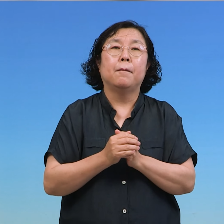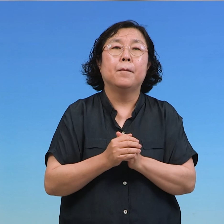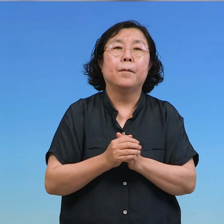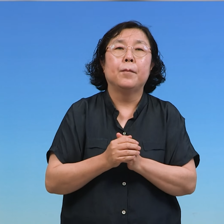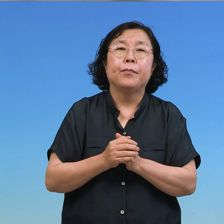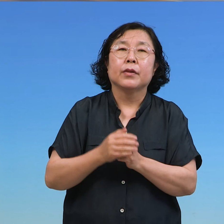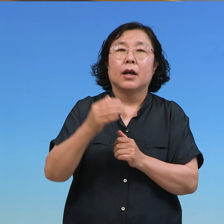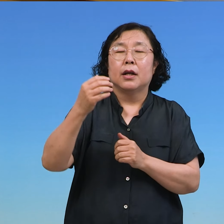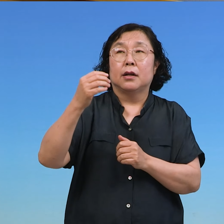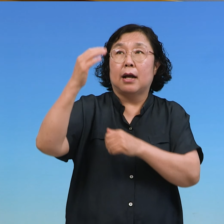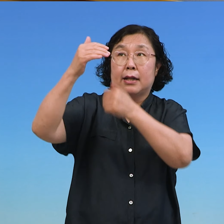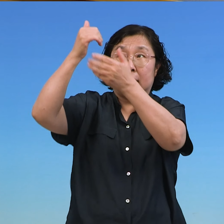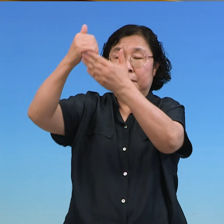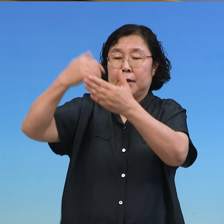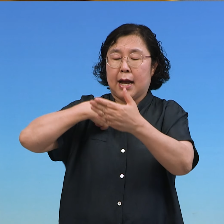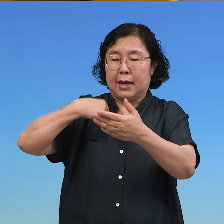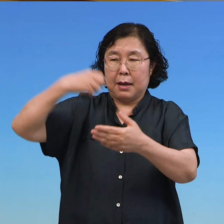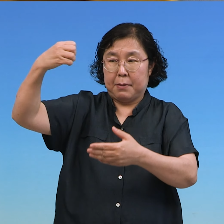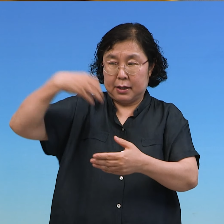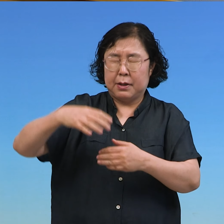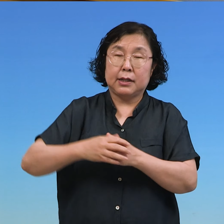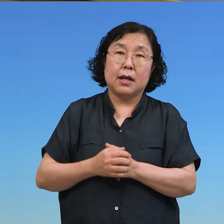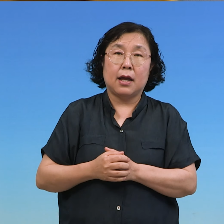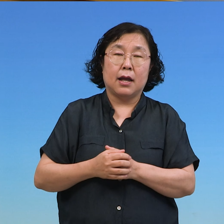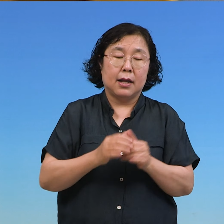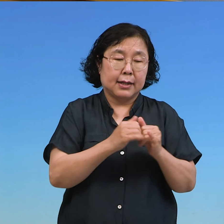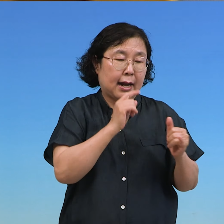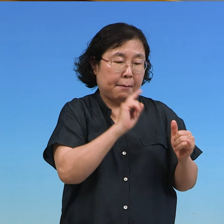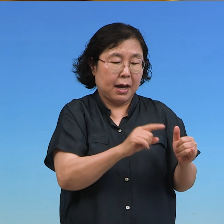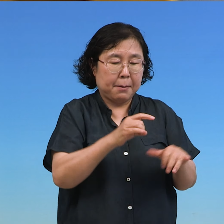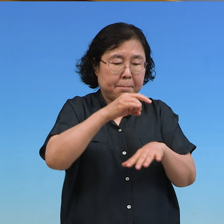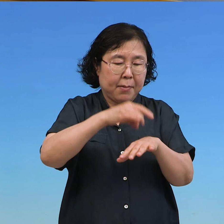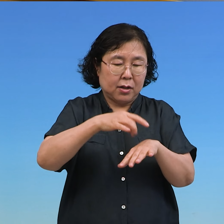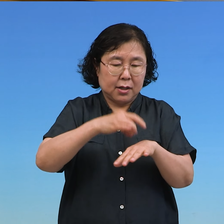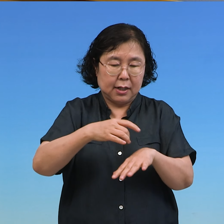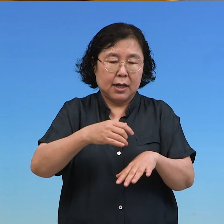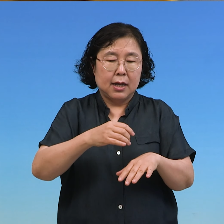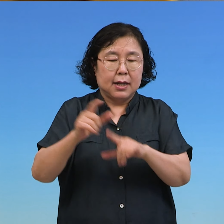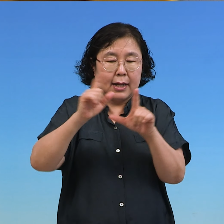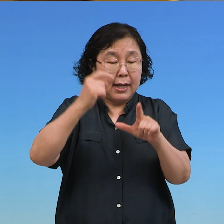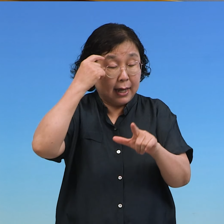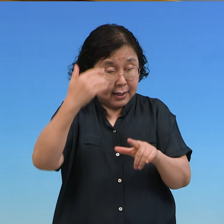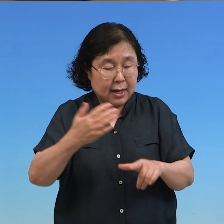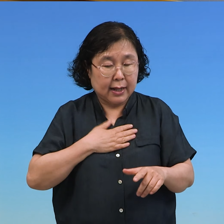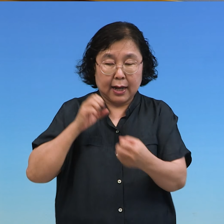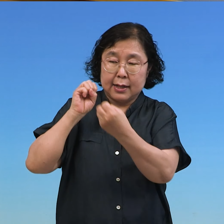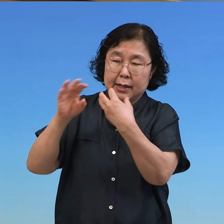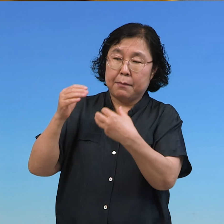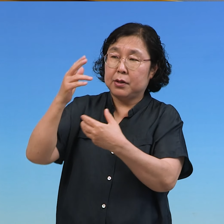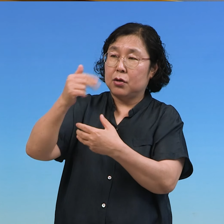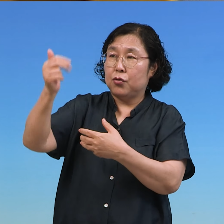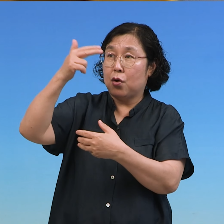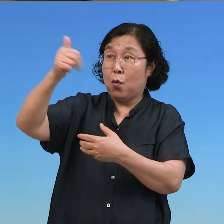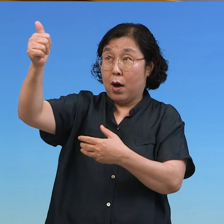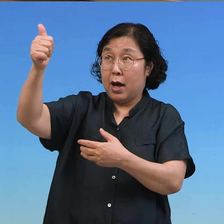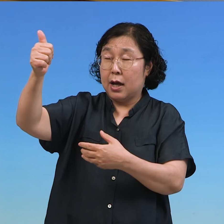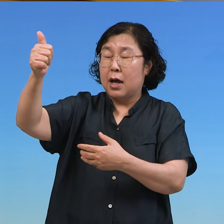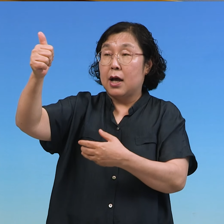37장 3절부터 5절입니다 그가 내게 이르시되 인자야 이 뼈들이 너희 살 수 있겠느냐 하시기로 내가 대답하되